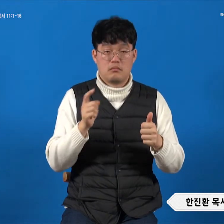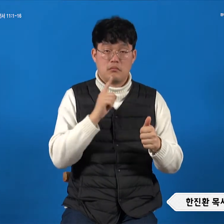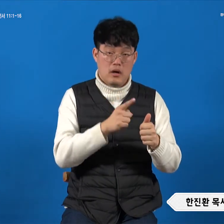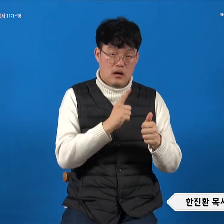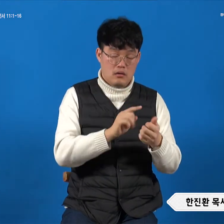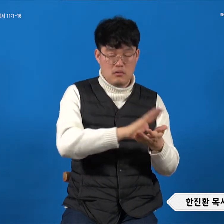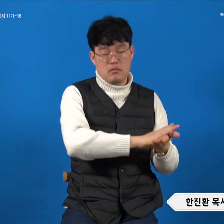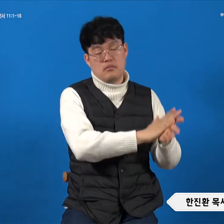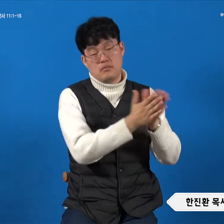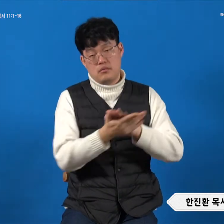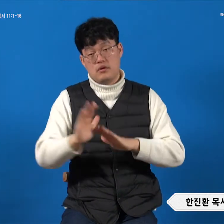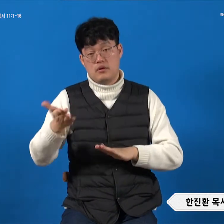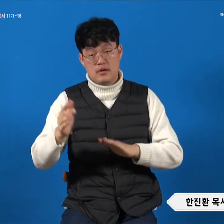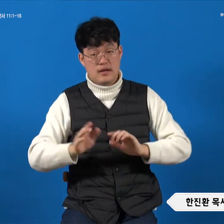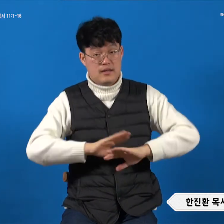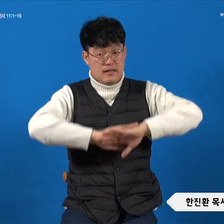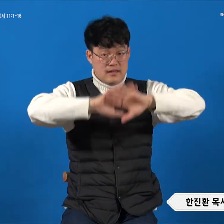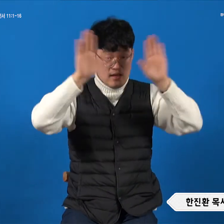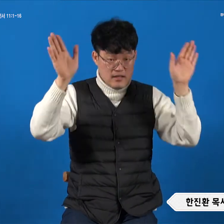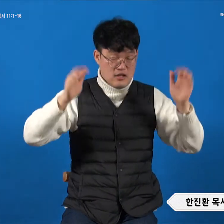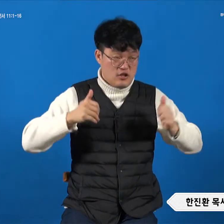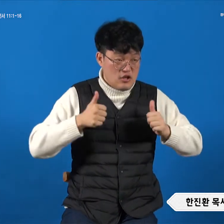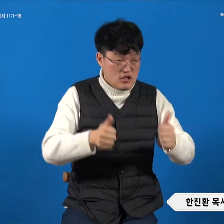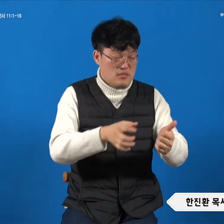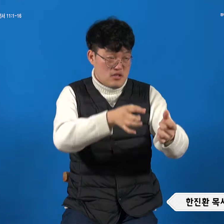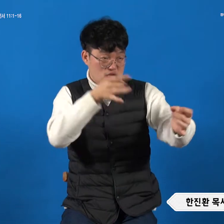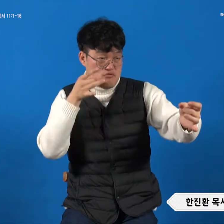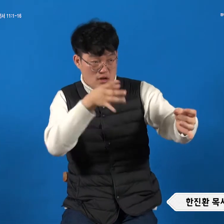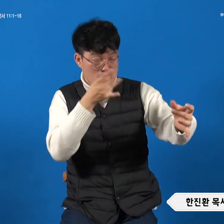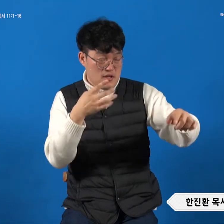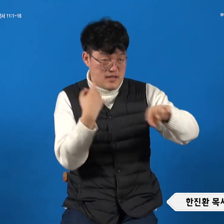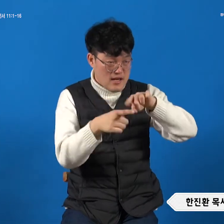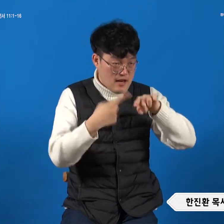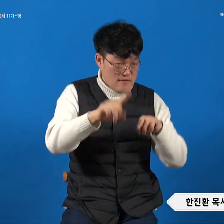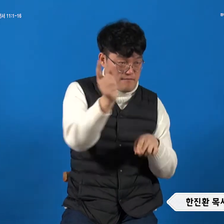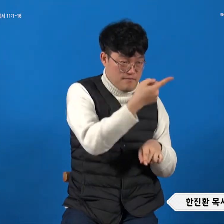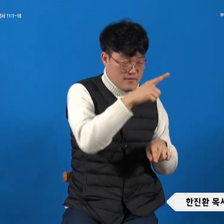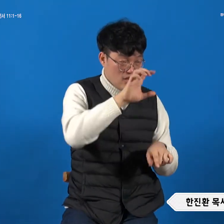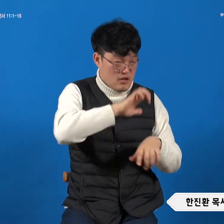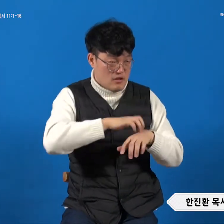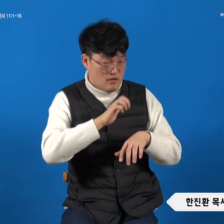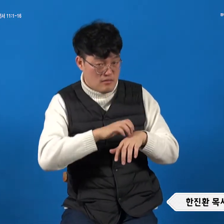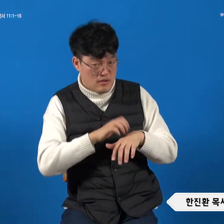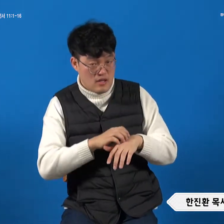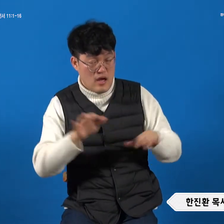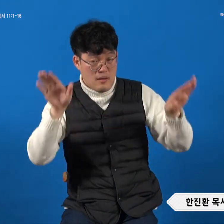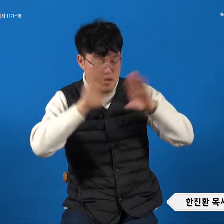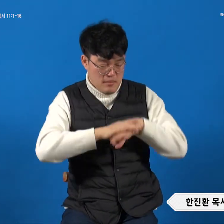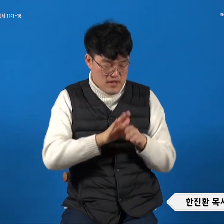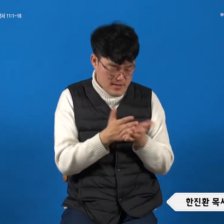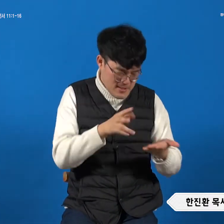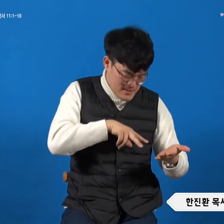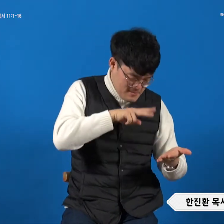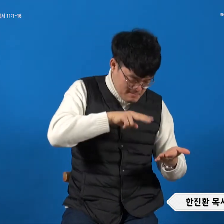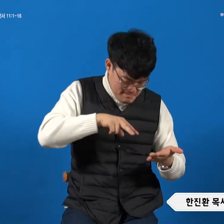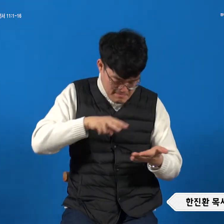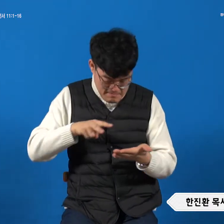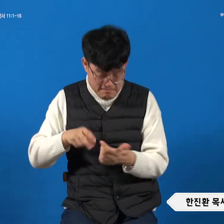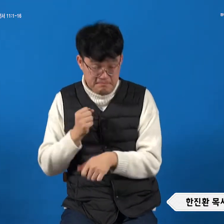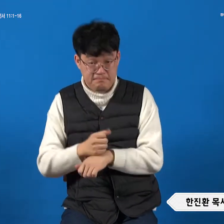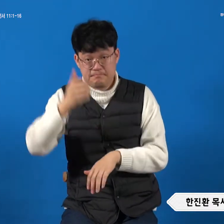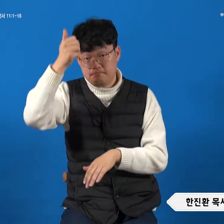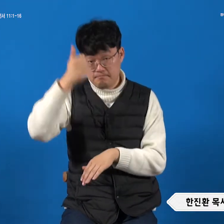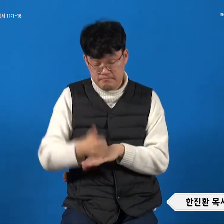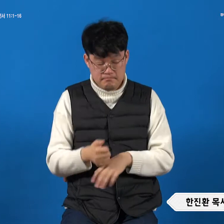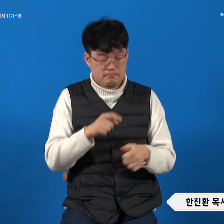딴 사람이 되게 했습니다. 낮에는 열심히 활쏘기, 칼쓰기를 익히고 밤에는 죽도록 책을